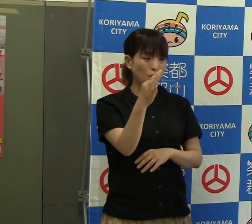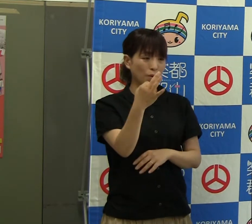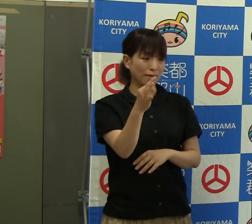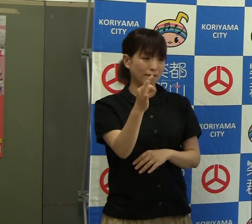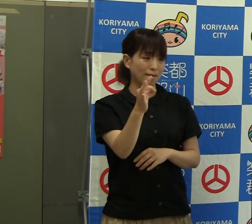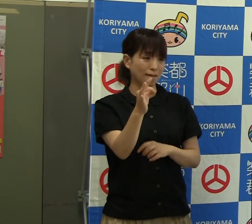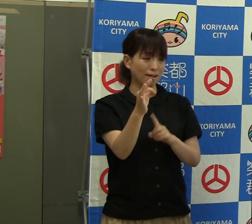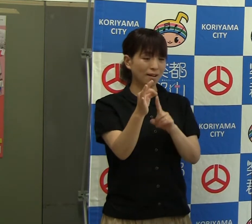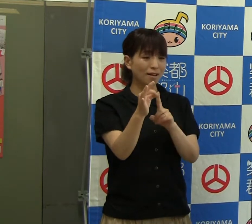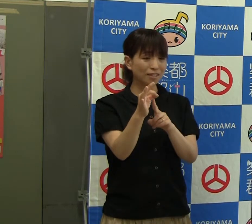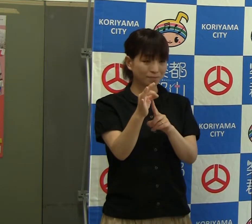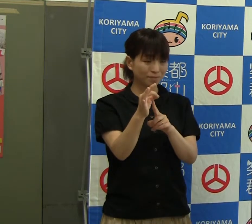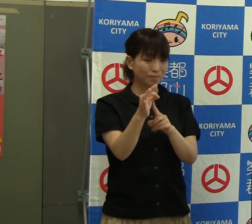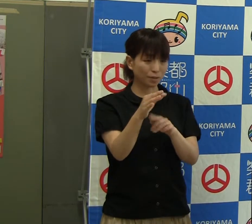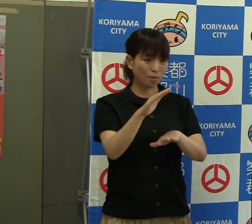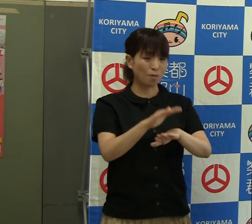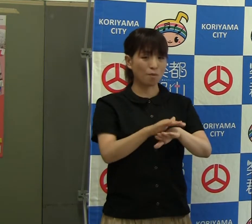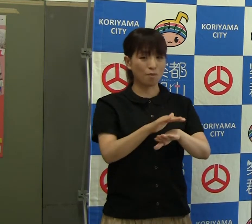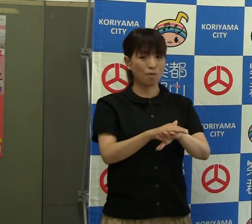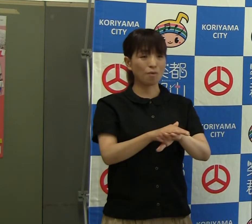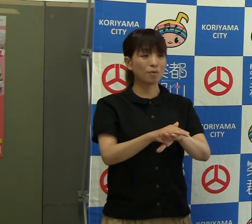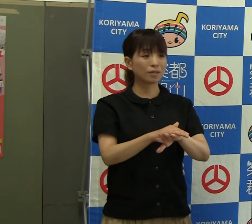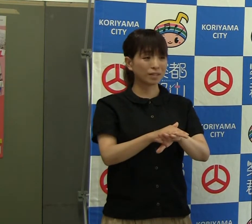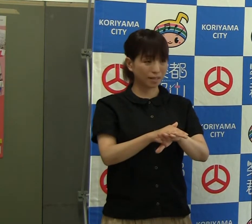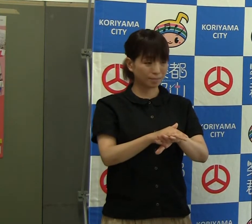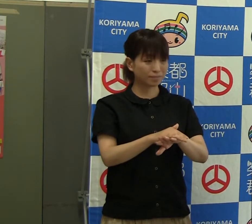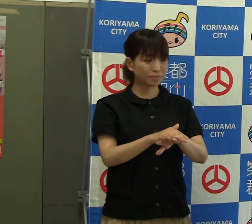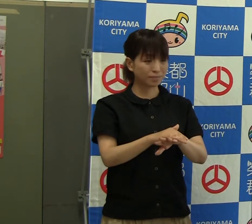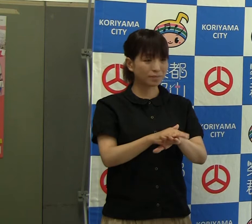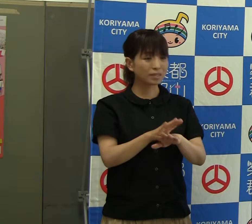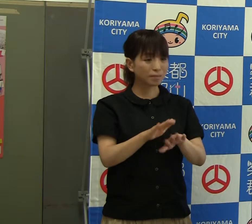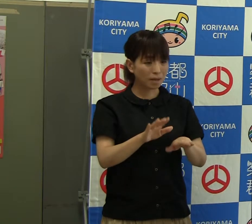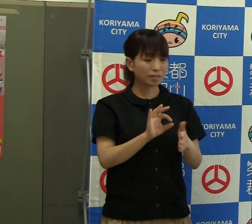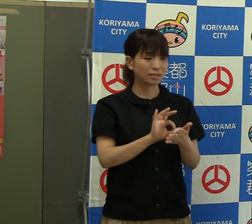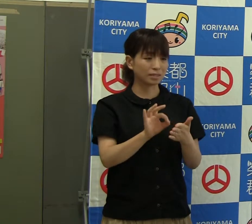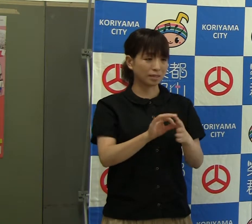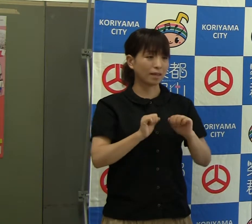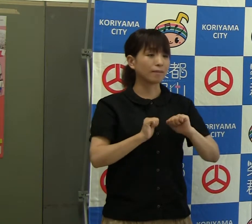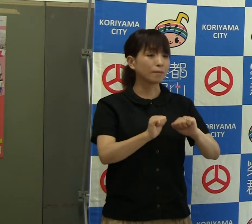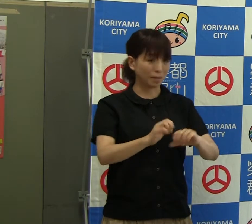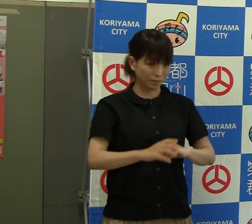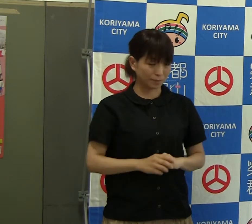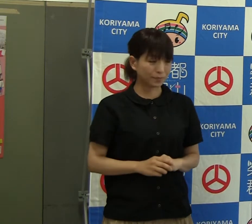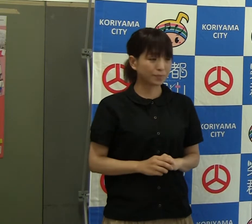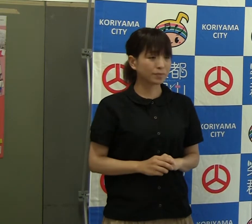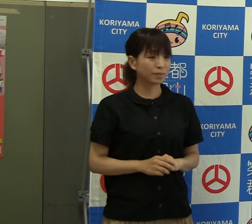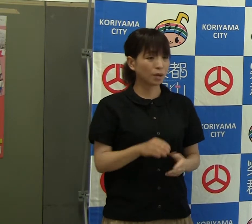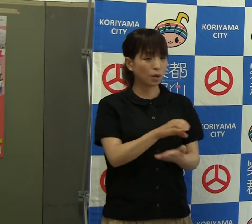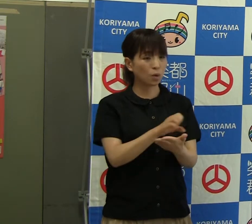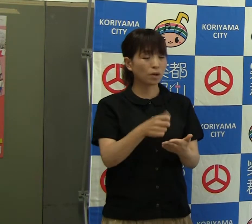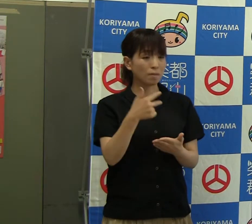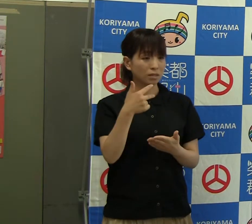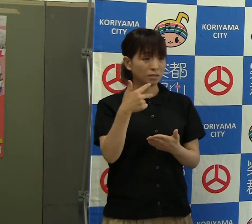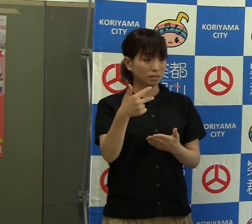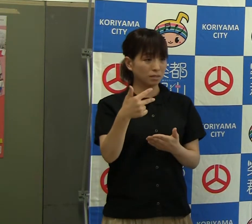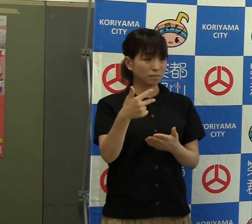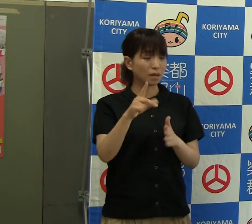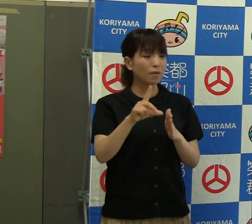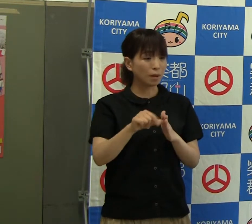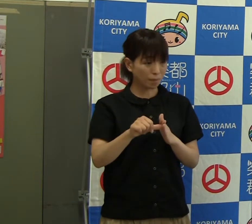な調達手段として、すでに活用されておりまして、本市でもですね、